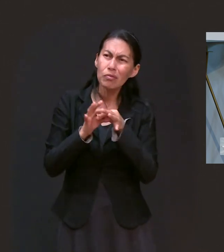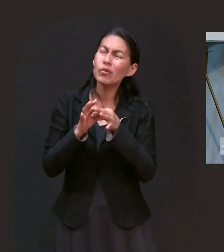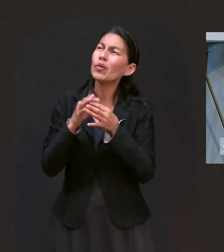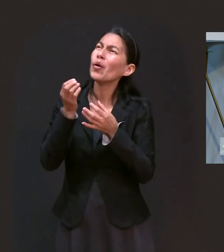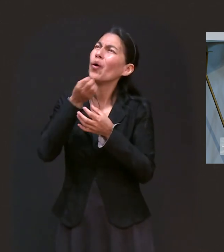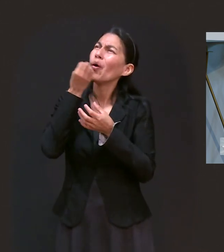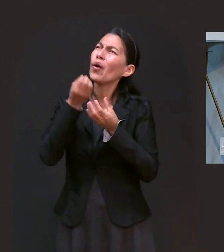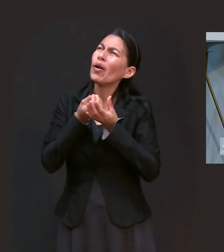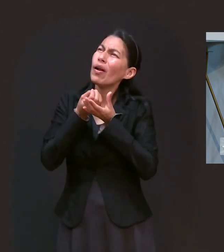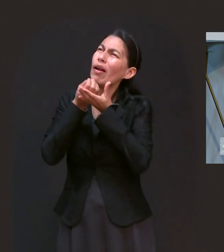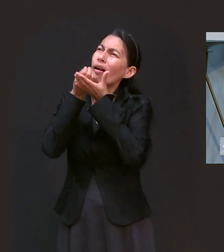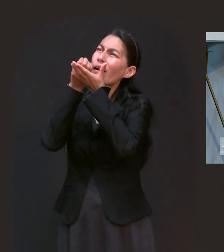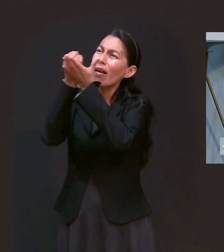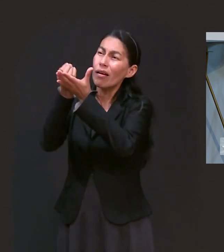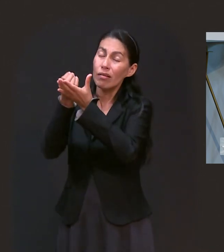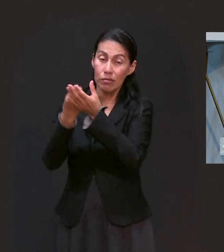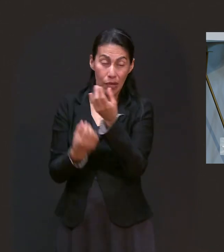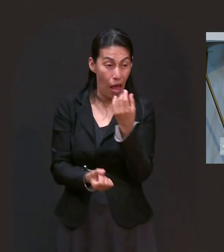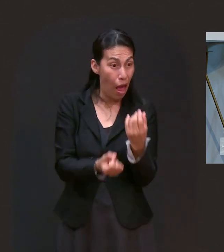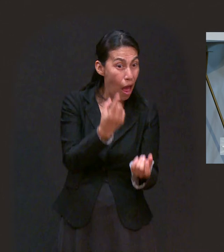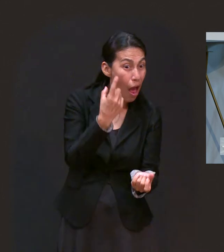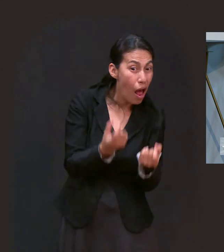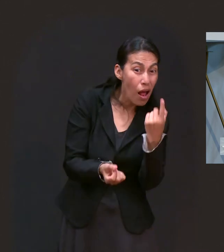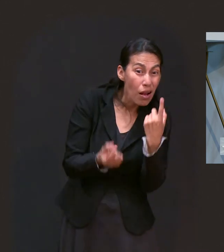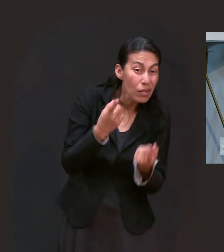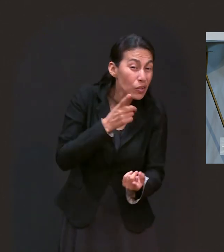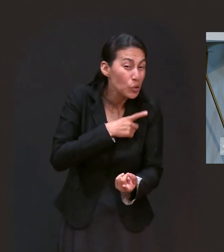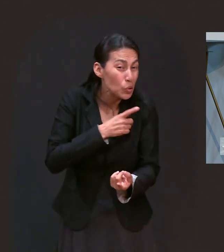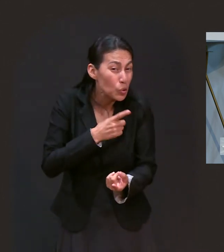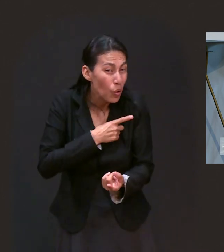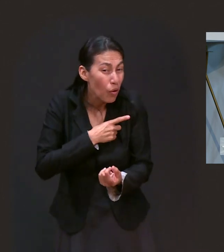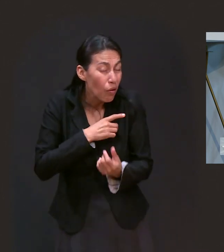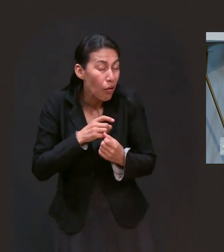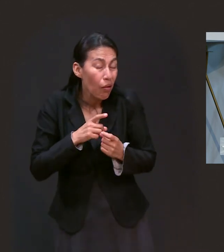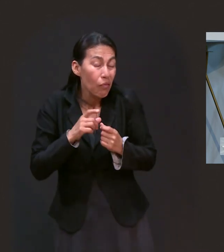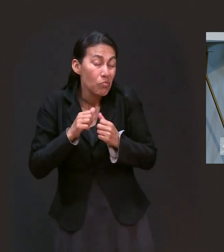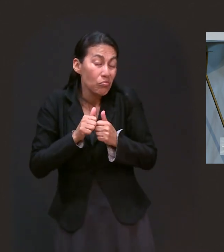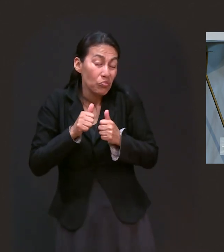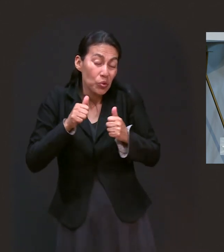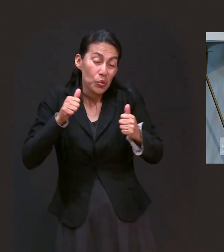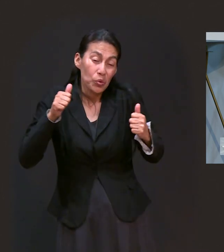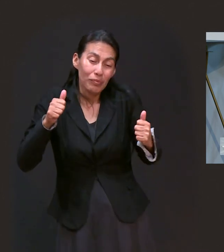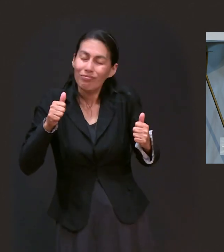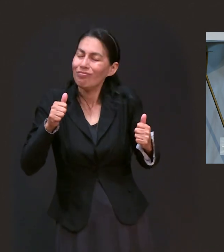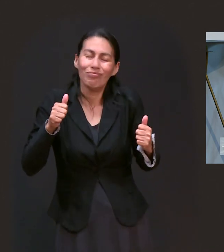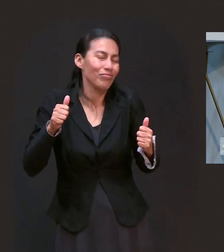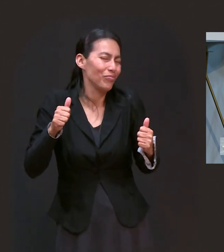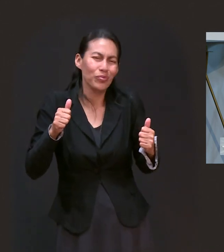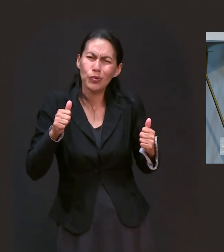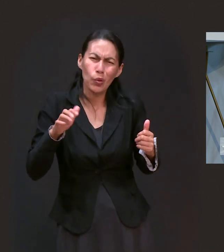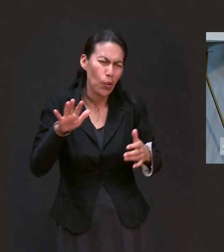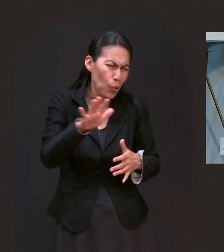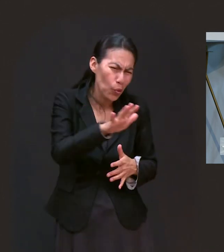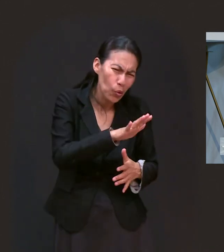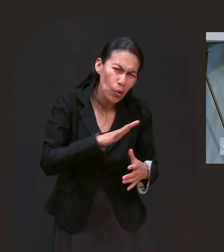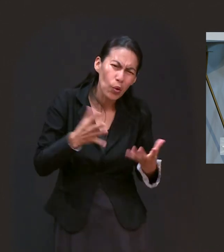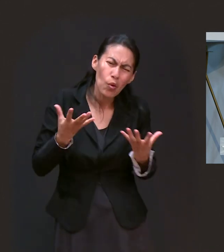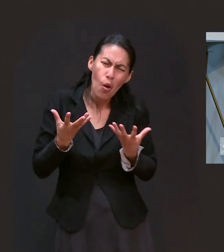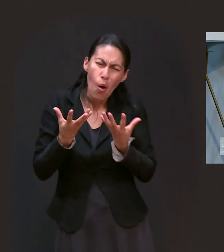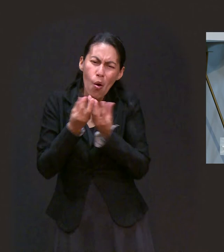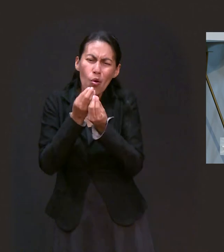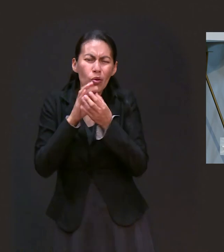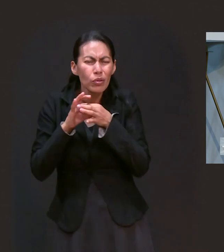sienta sola que nadie se sienta aislada sino que oremos los unos por los otros